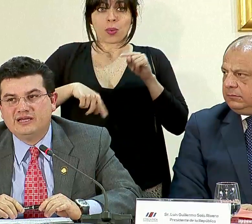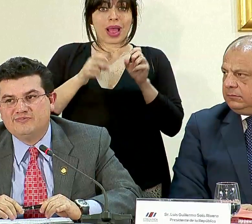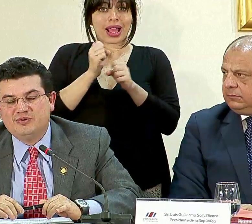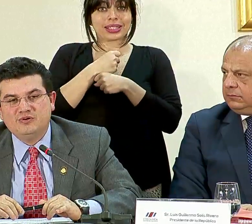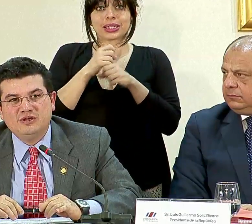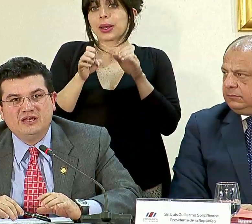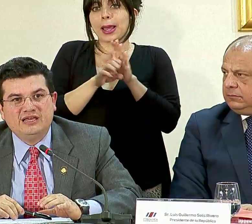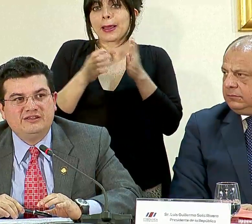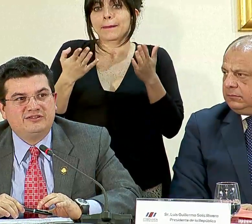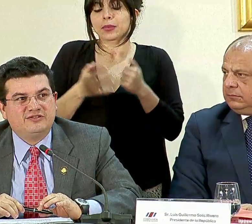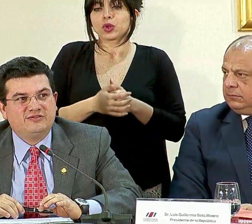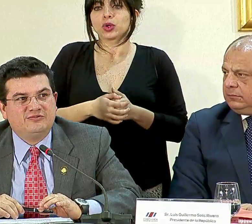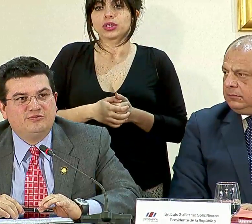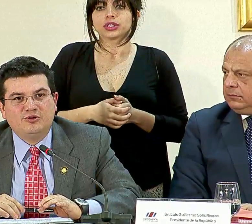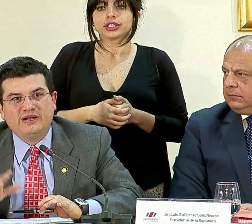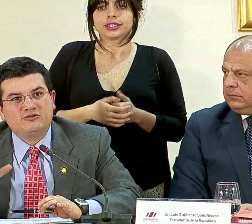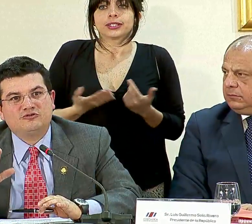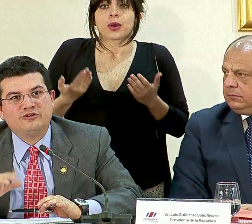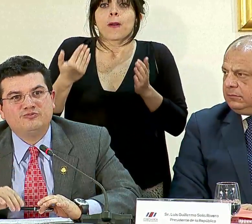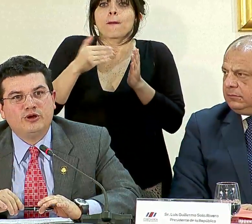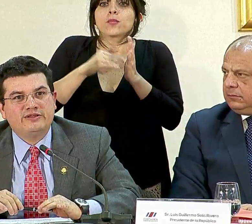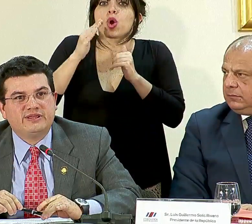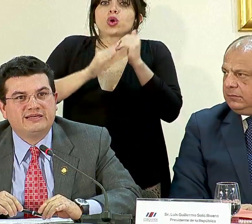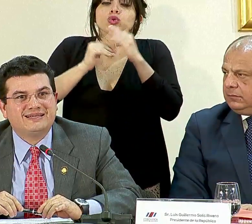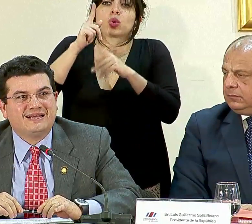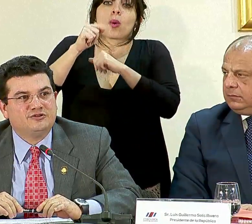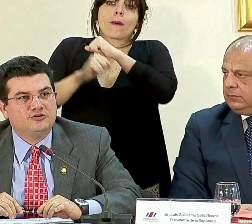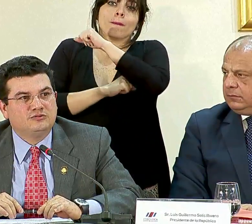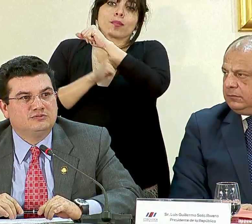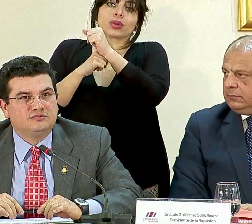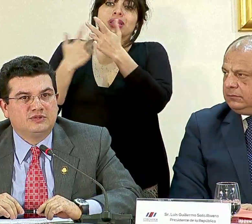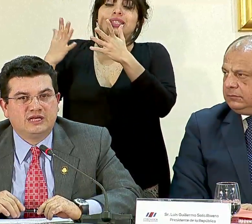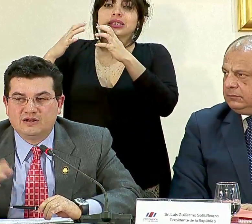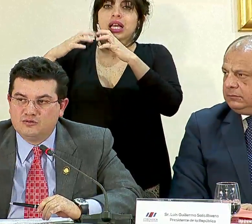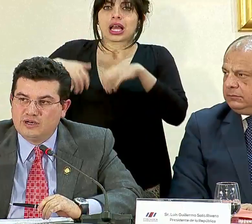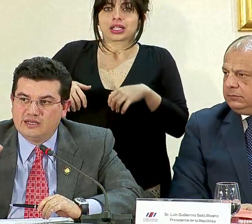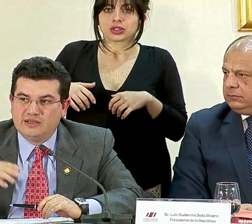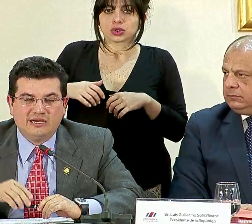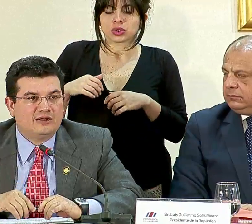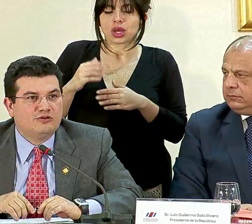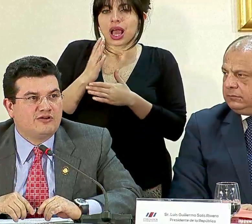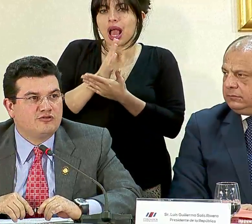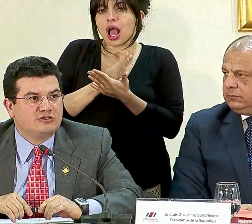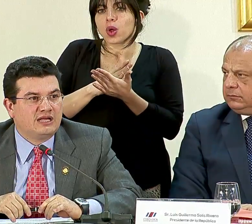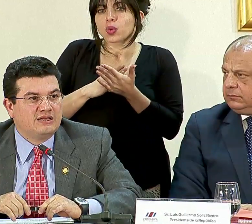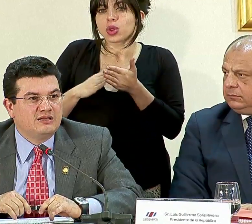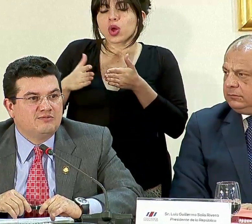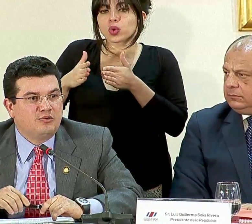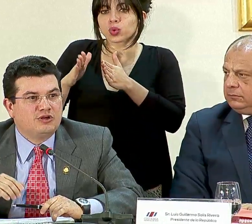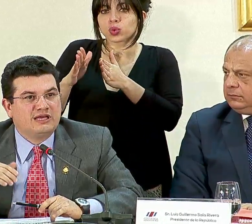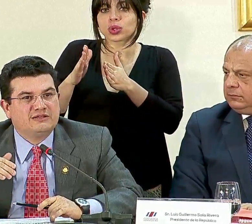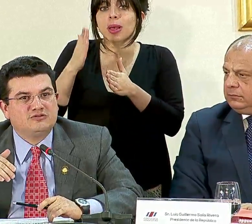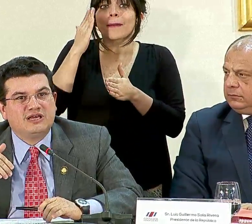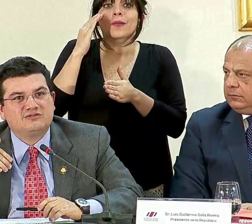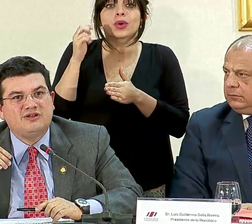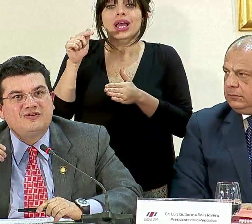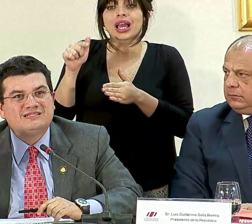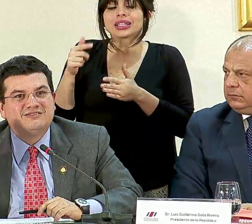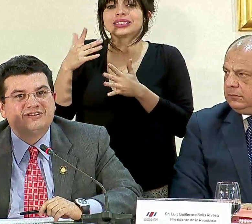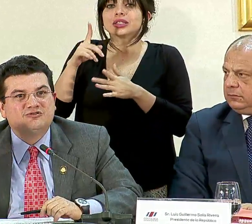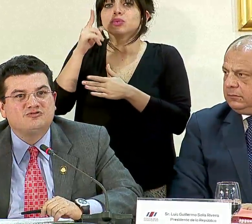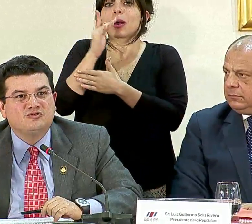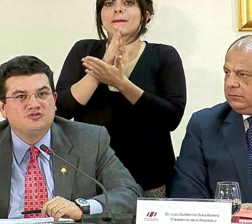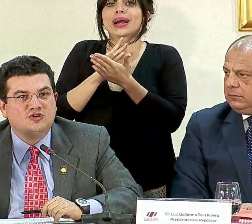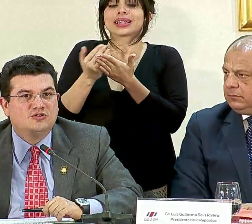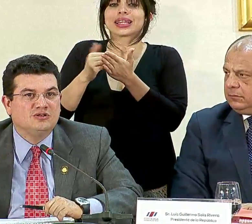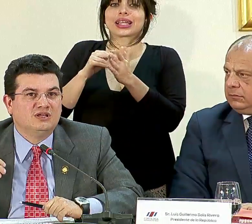por ejemplo, es volver a construir un puente que se cayó en alguna ruta, porque eso ya es una fase